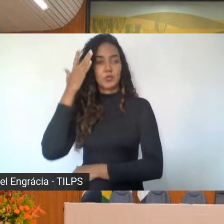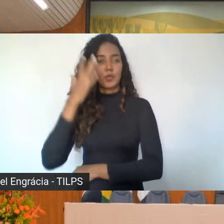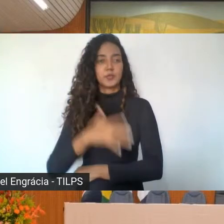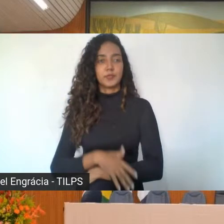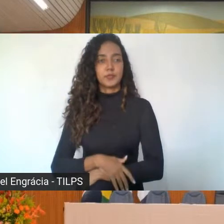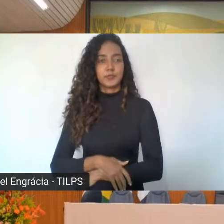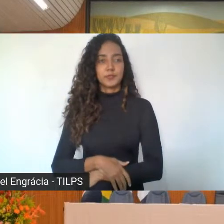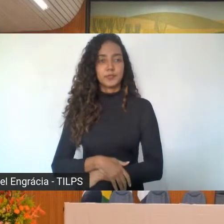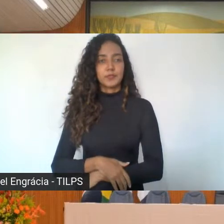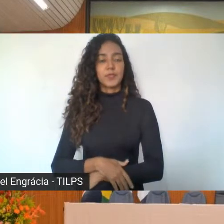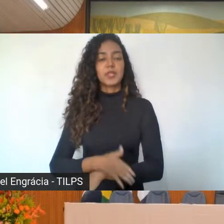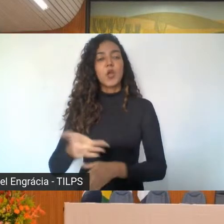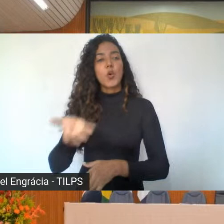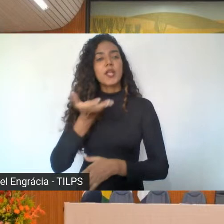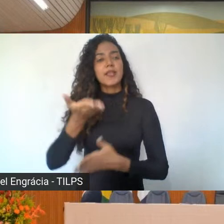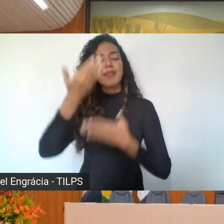coração.